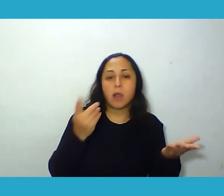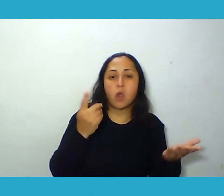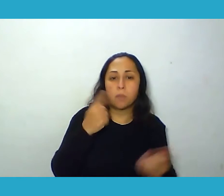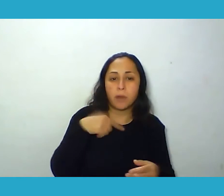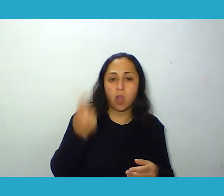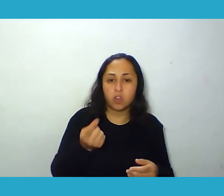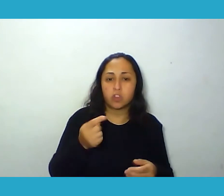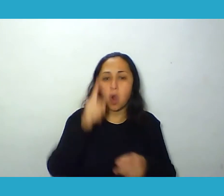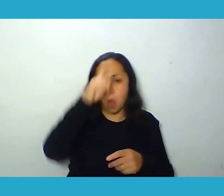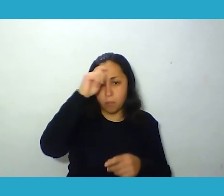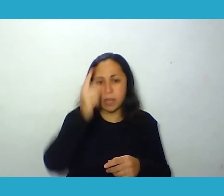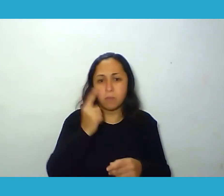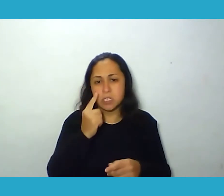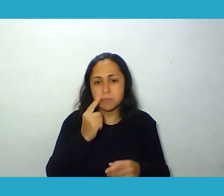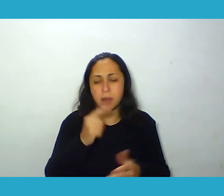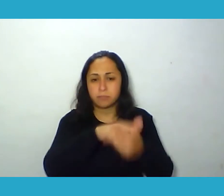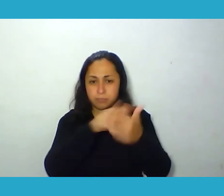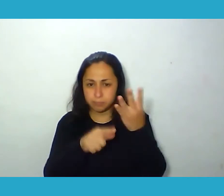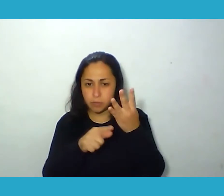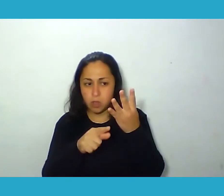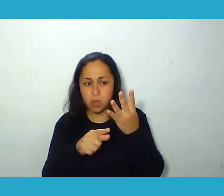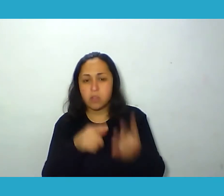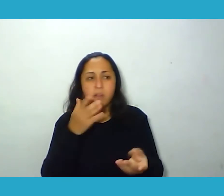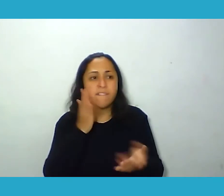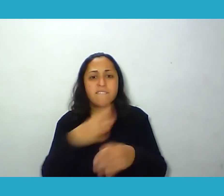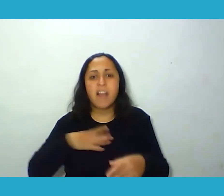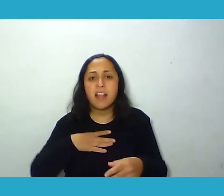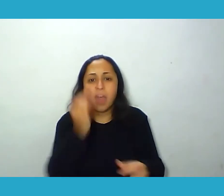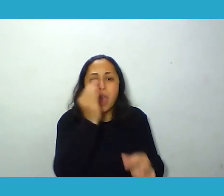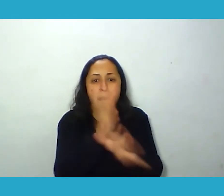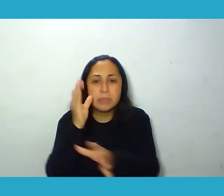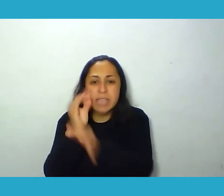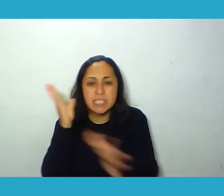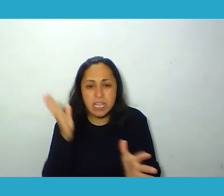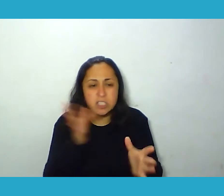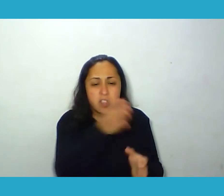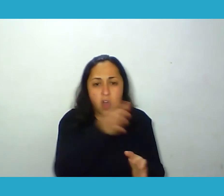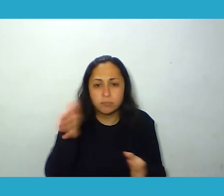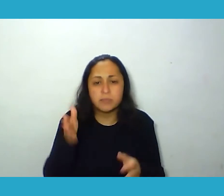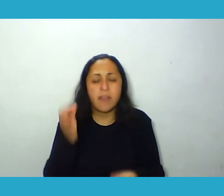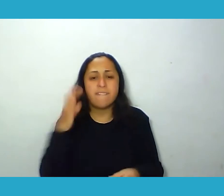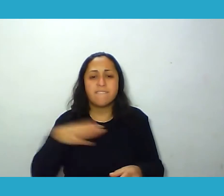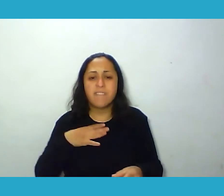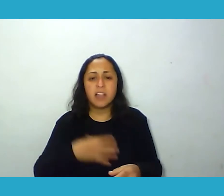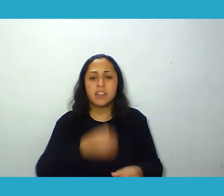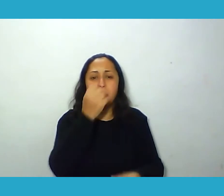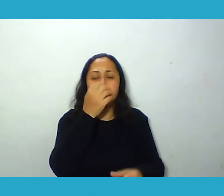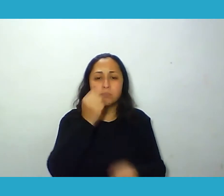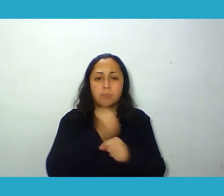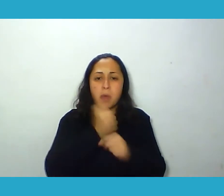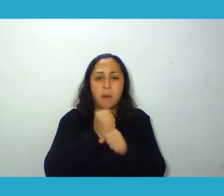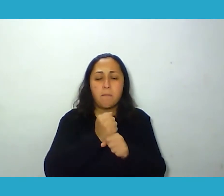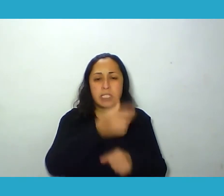Pide para con ellos especializaciones y personas de guarda